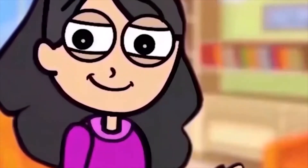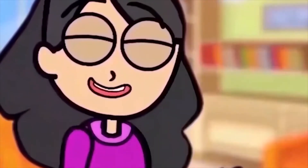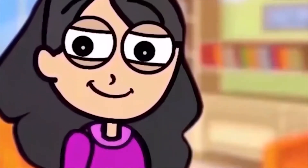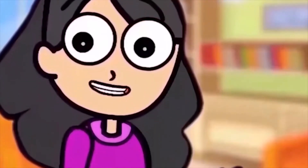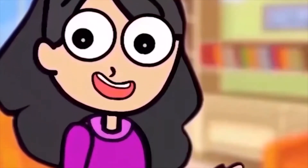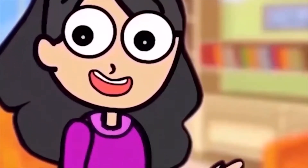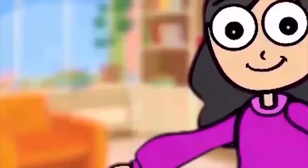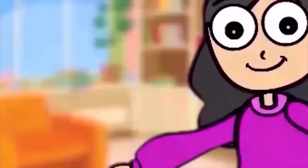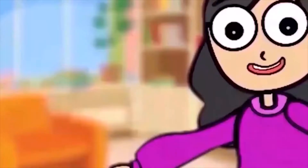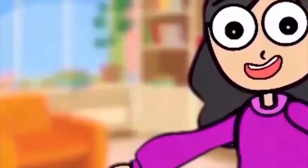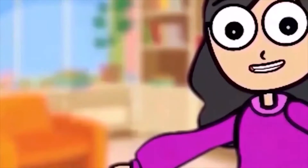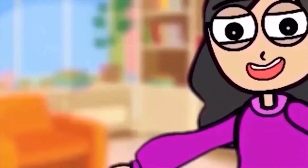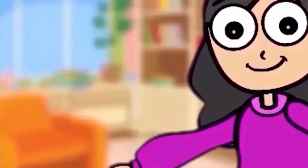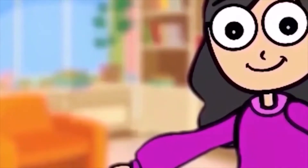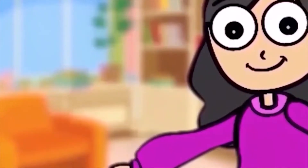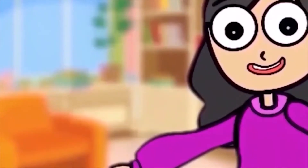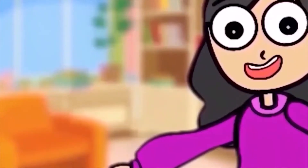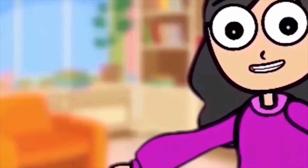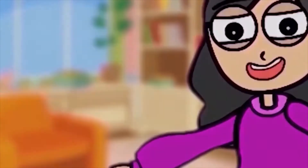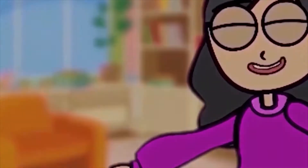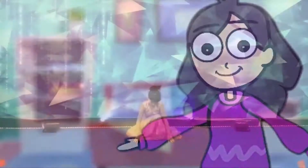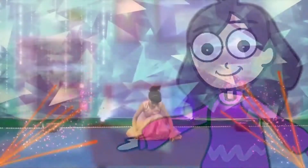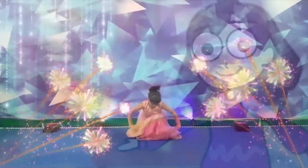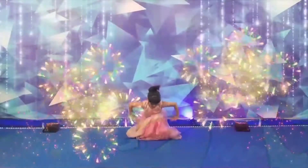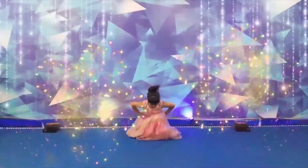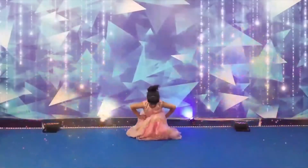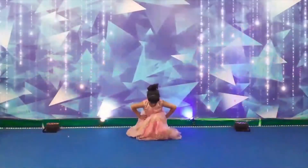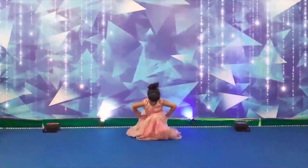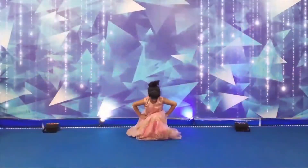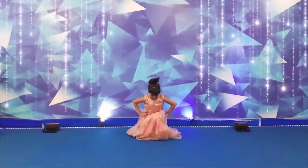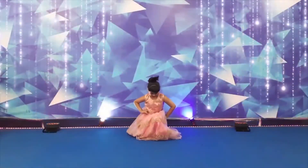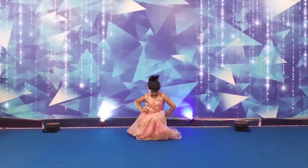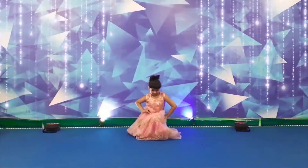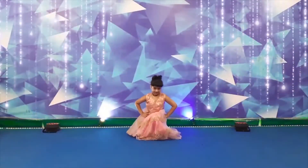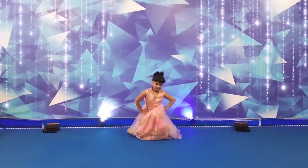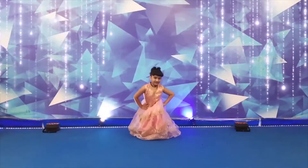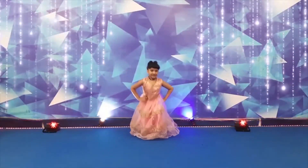चलो खड़े होने हैं ते सारे मिल के डांस करते हैं।